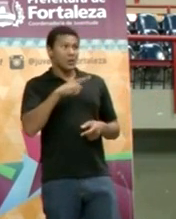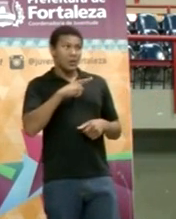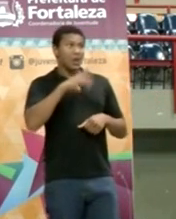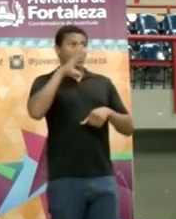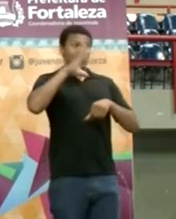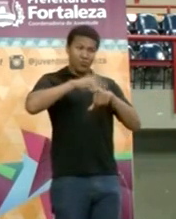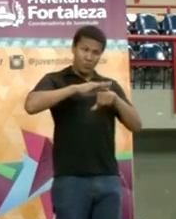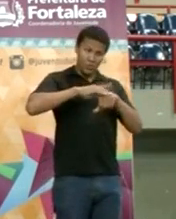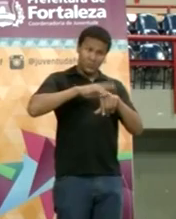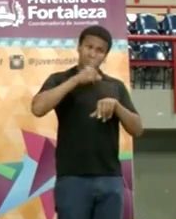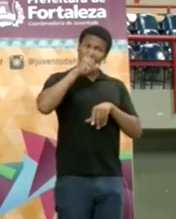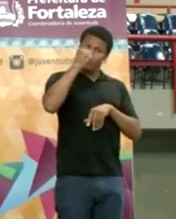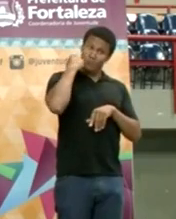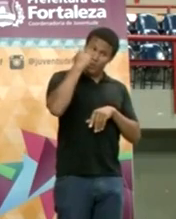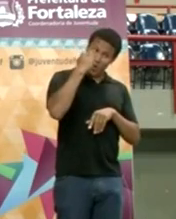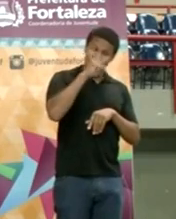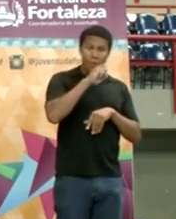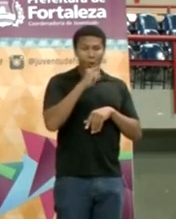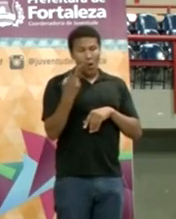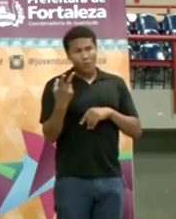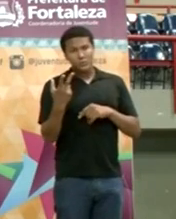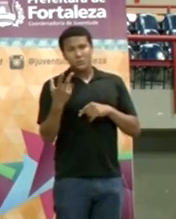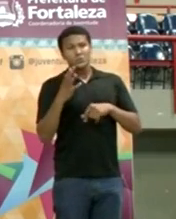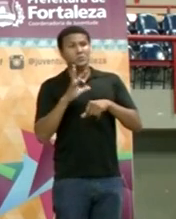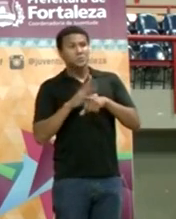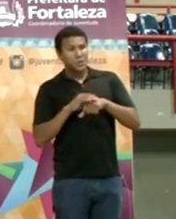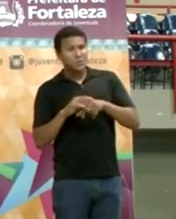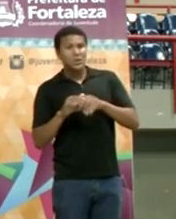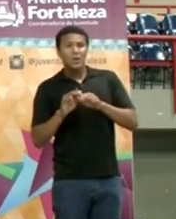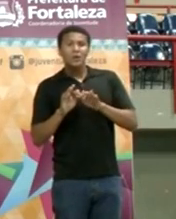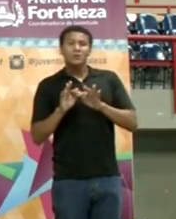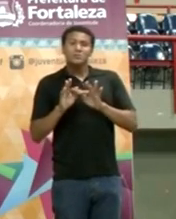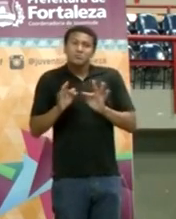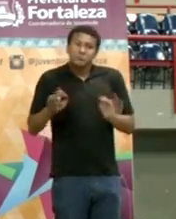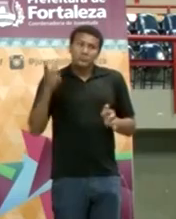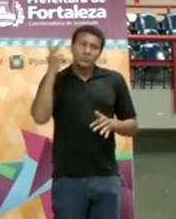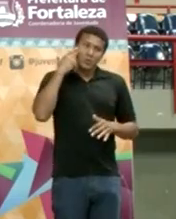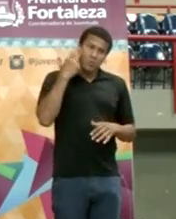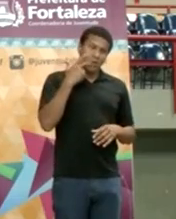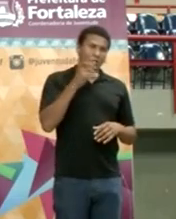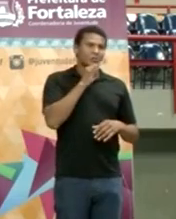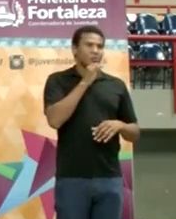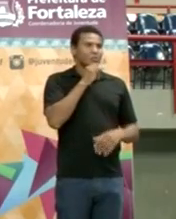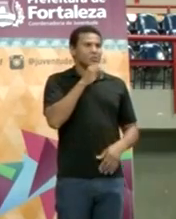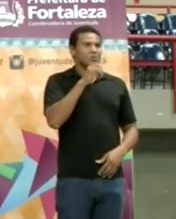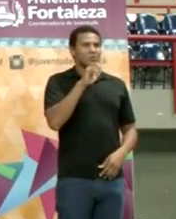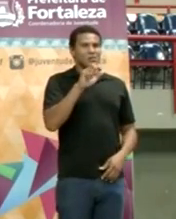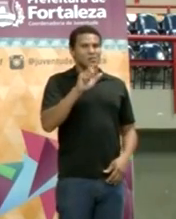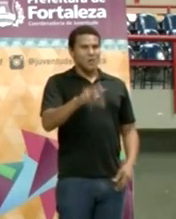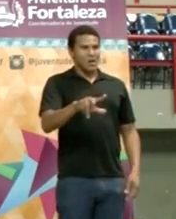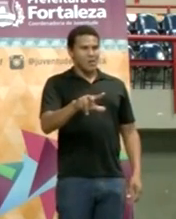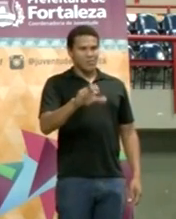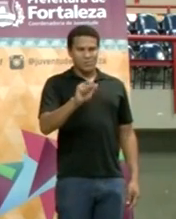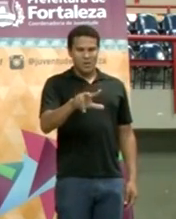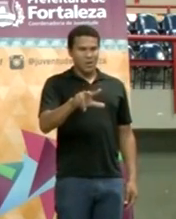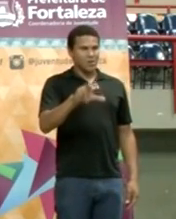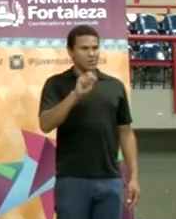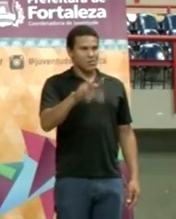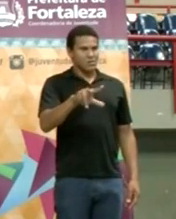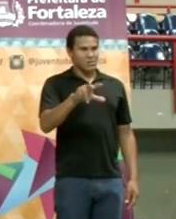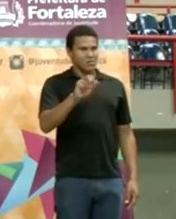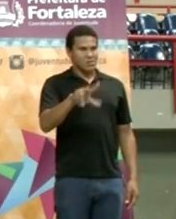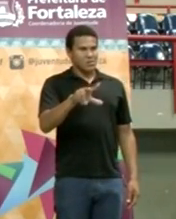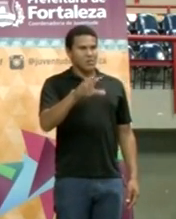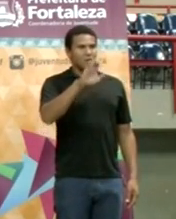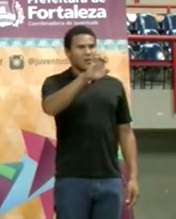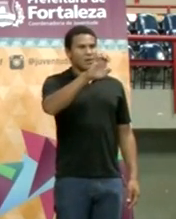séria, mais grave ou, teoricamente, com uma gravidade menor. Por exemplo, O ebola, esse que a gente escuta falar tanto na